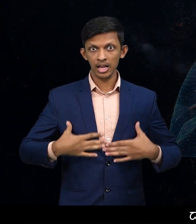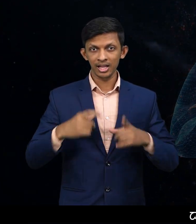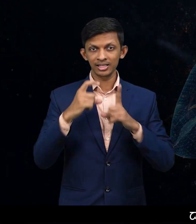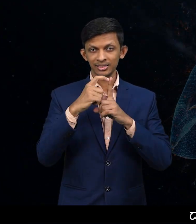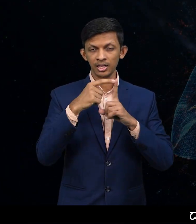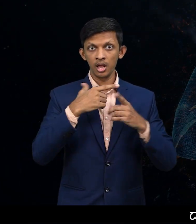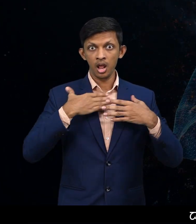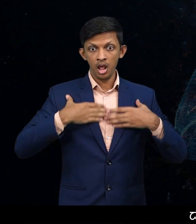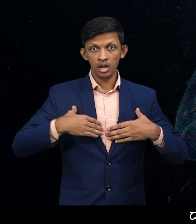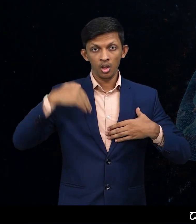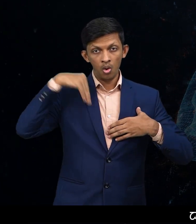ಡಯಾಫ್ರಮ್,